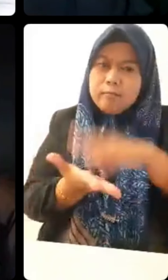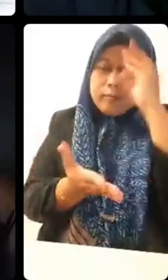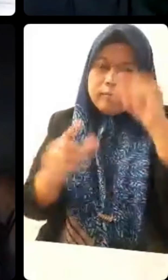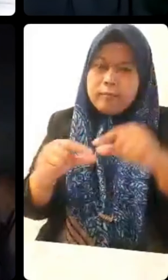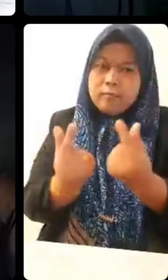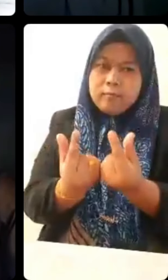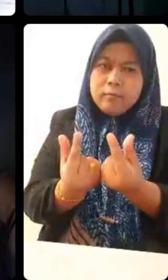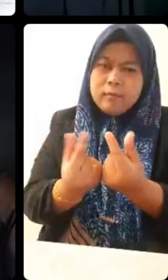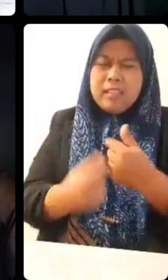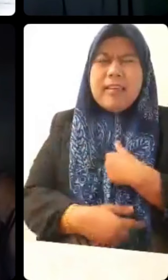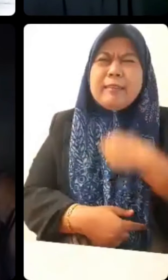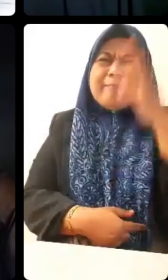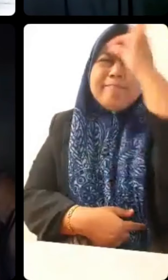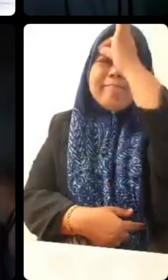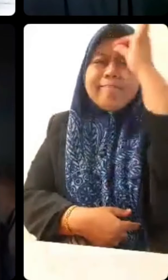itu